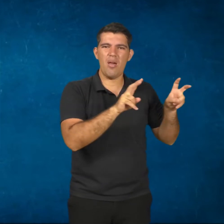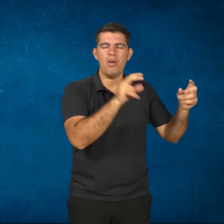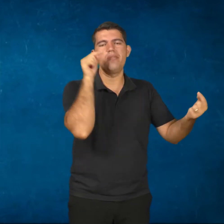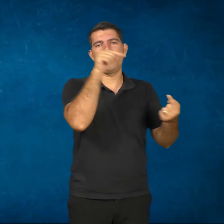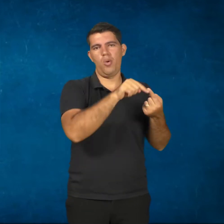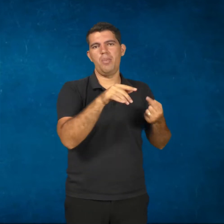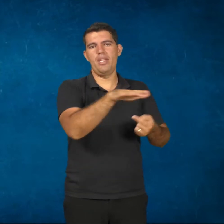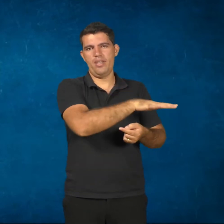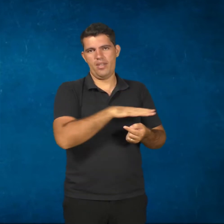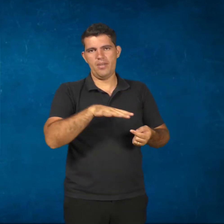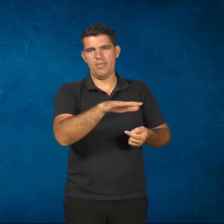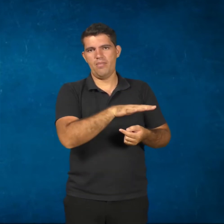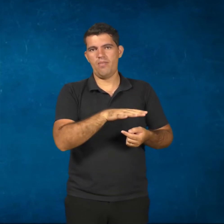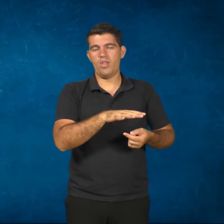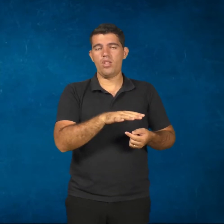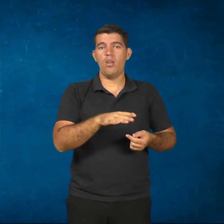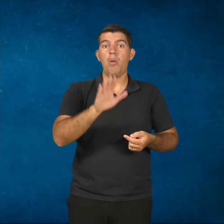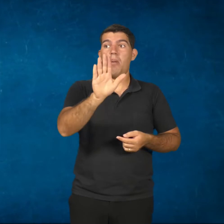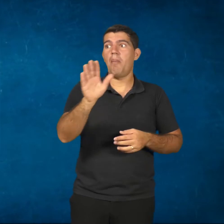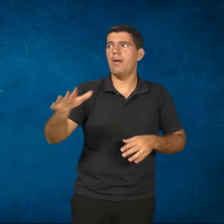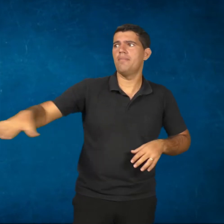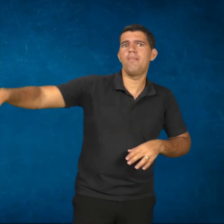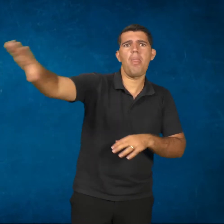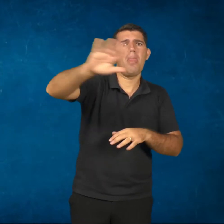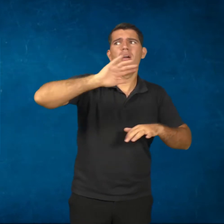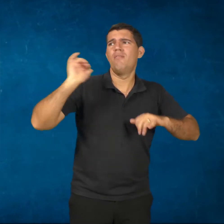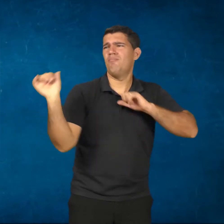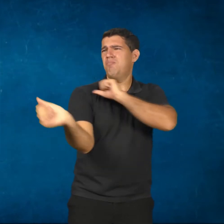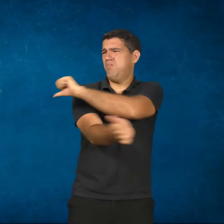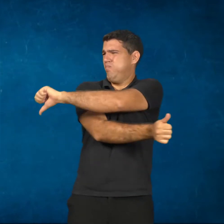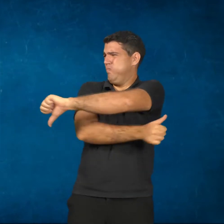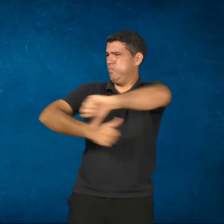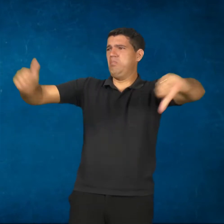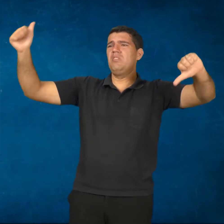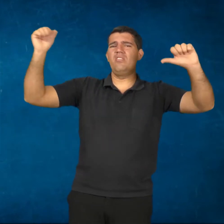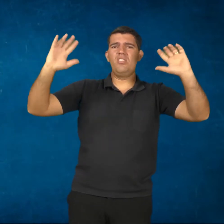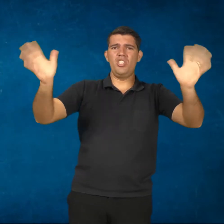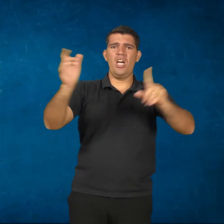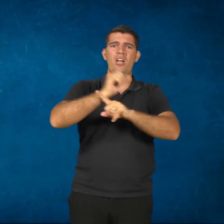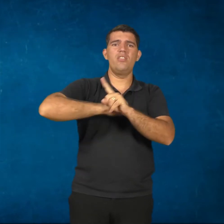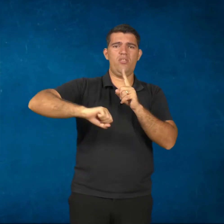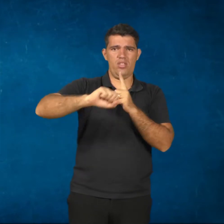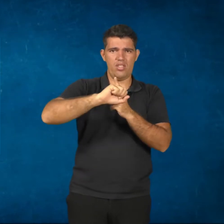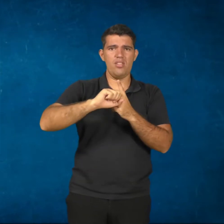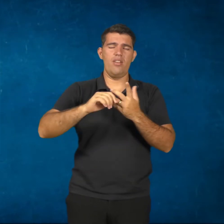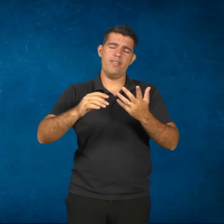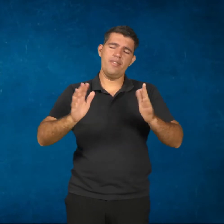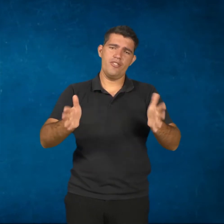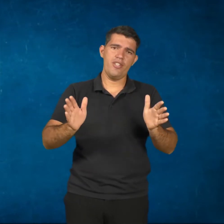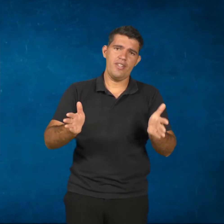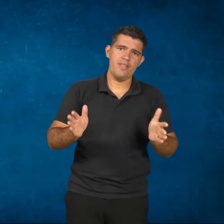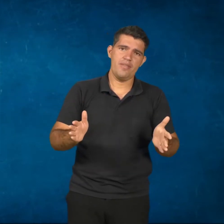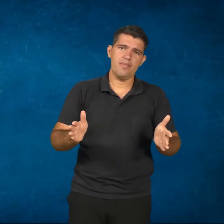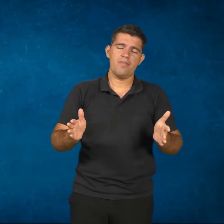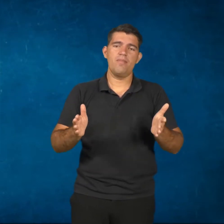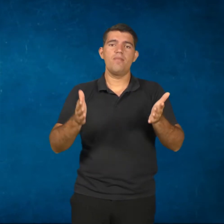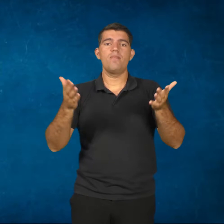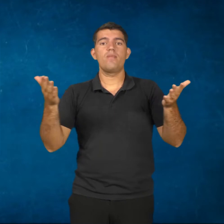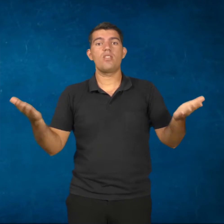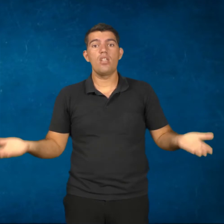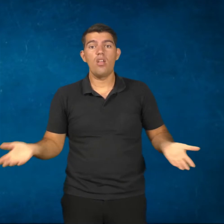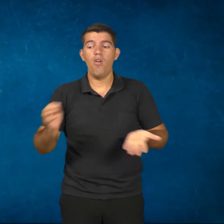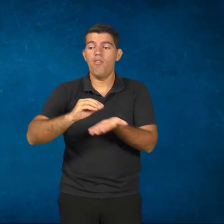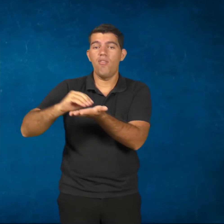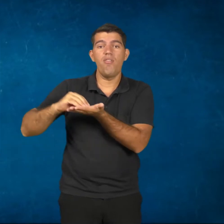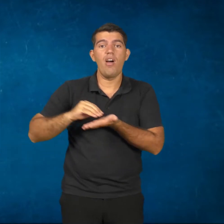Quando há uma transformação enorme, radical na sociedade, né? Então, o que